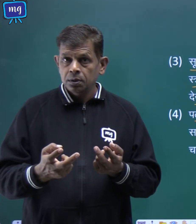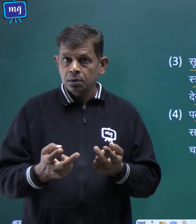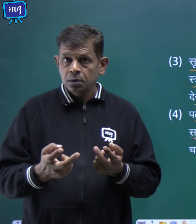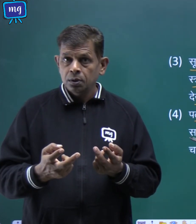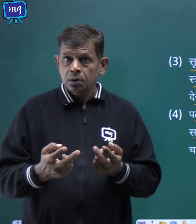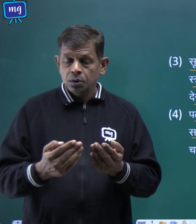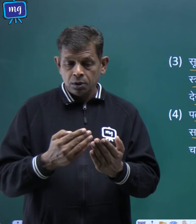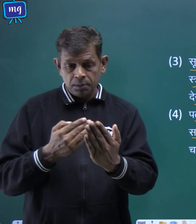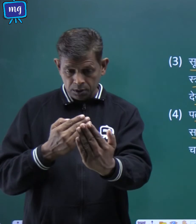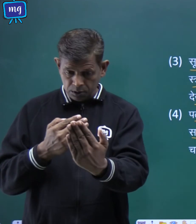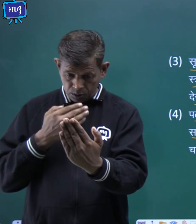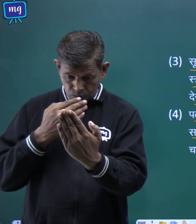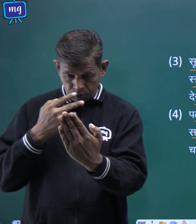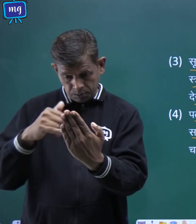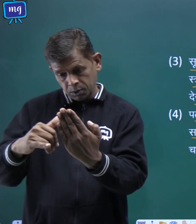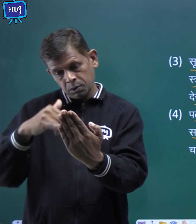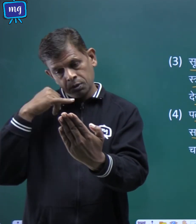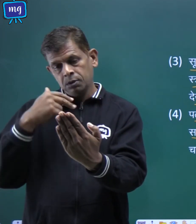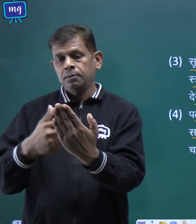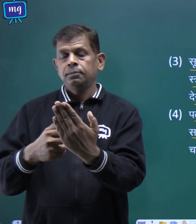सामान्य दूरी पर